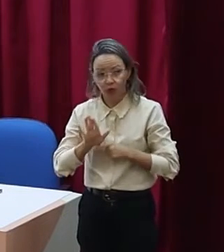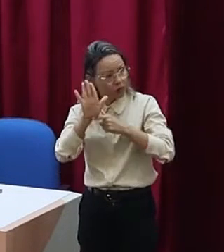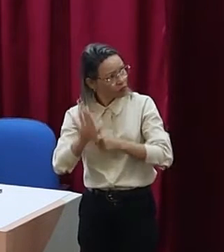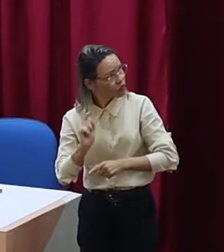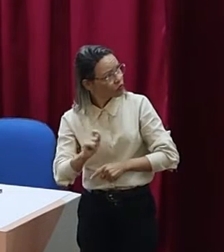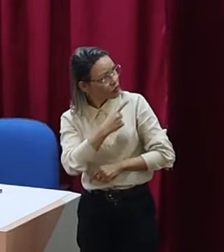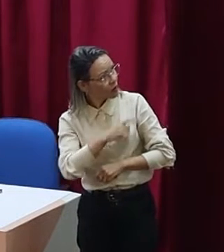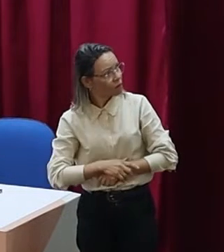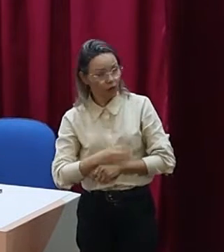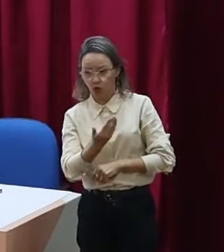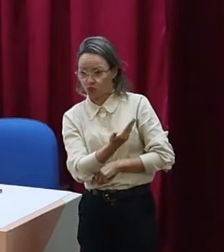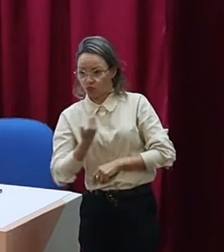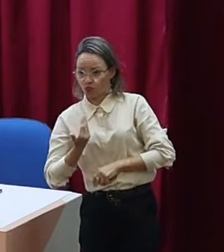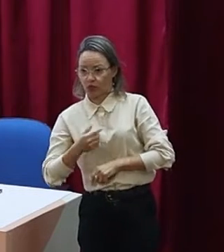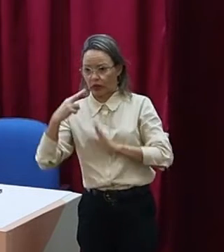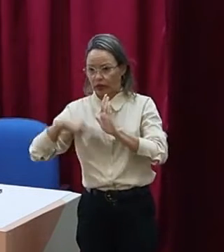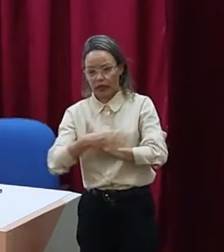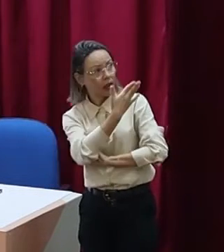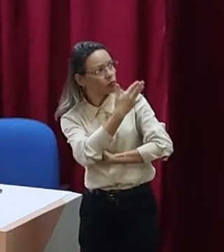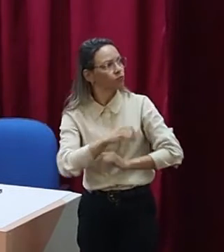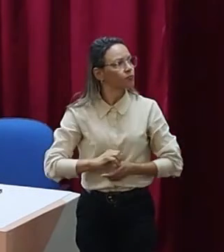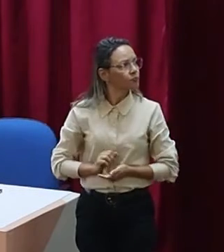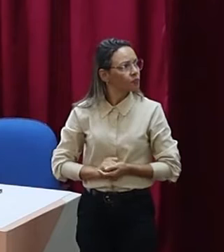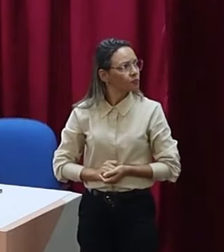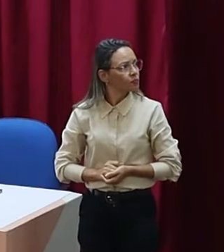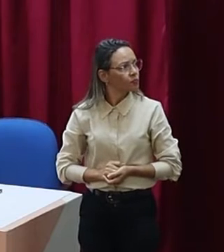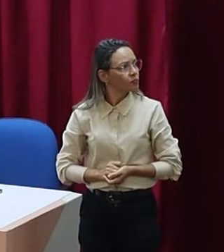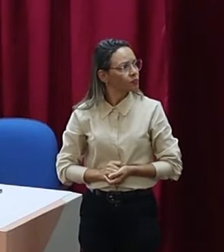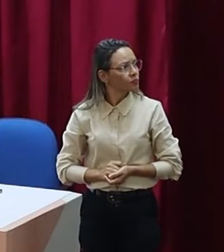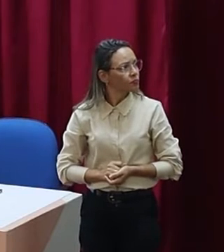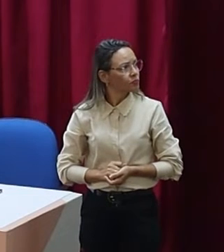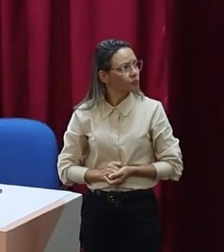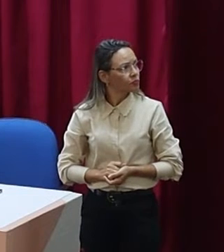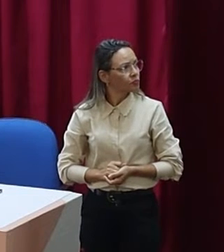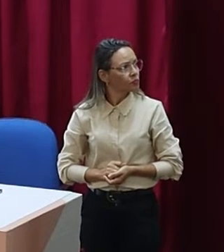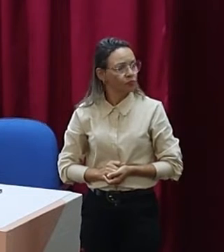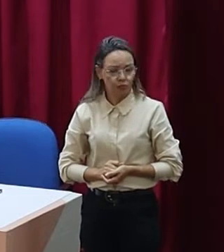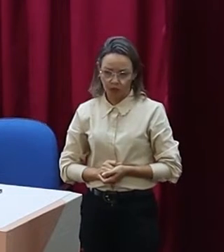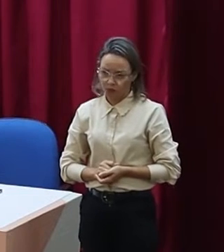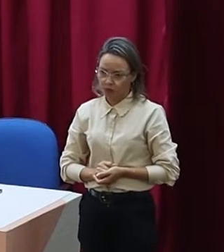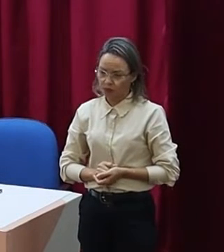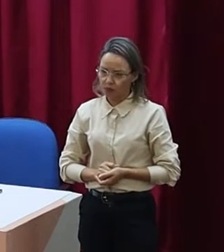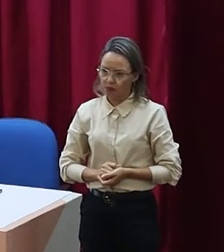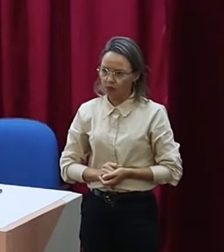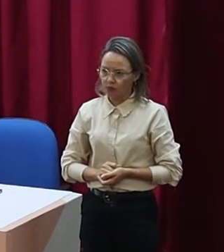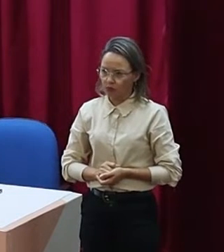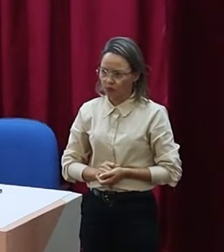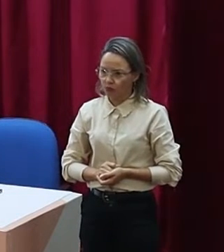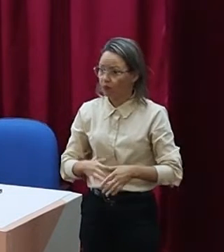olha, longas distâncias e idiomas dificultam denúncias de violência doméstica por mulheres